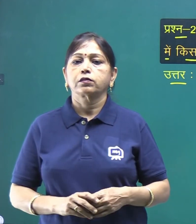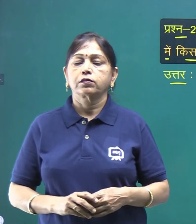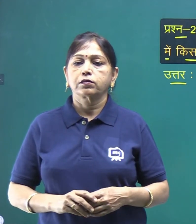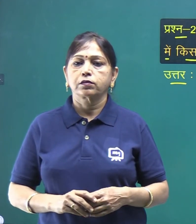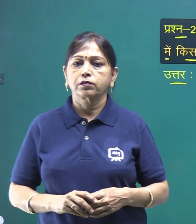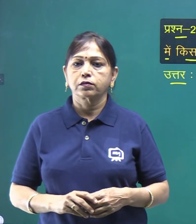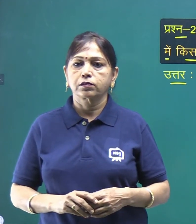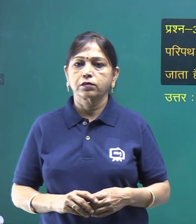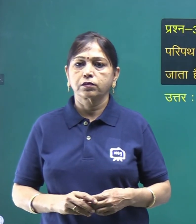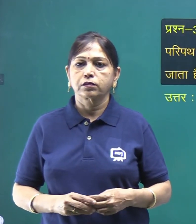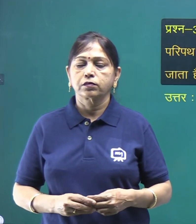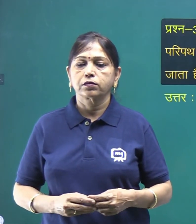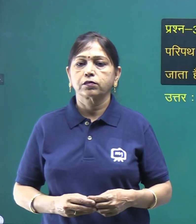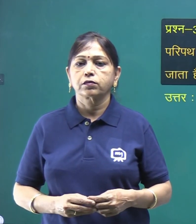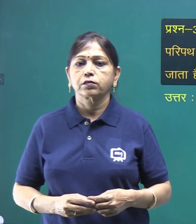लिखेंगे।